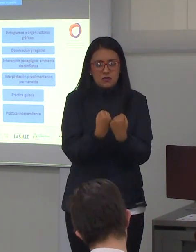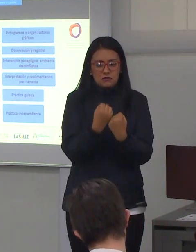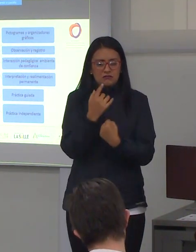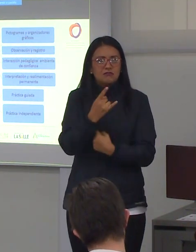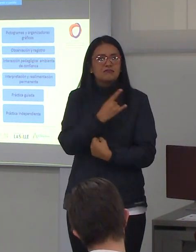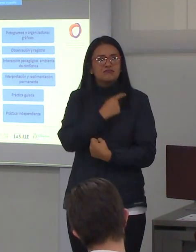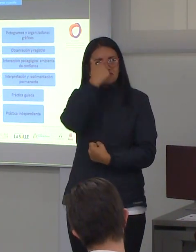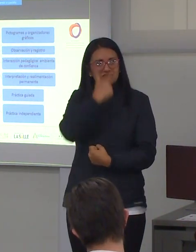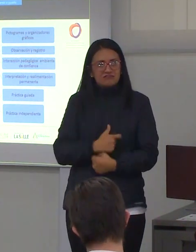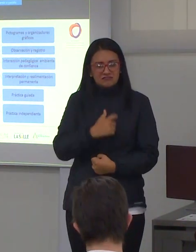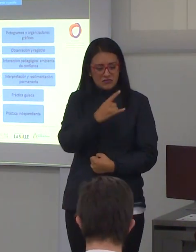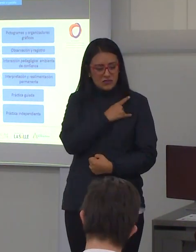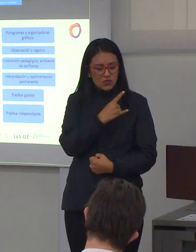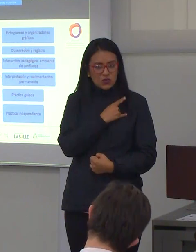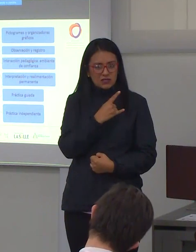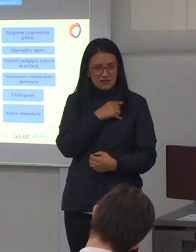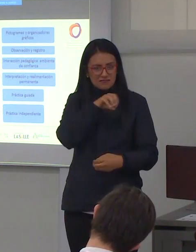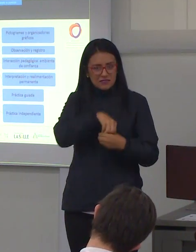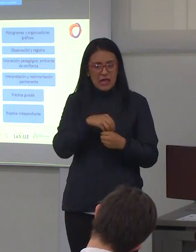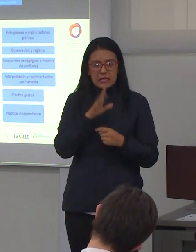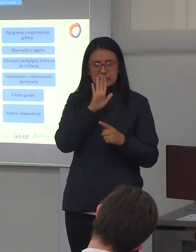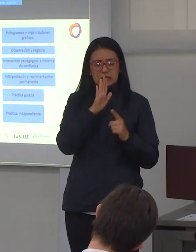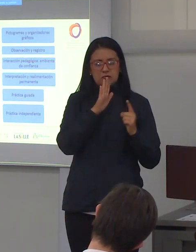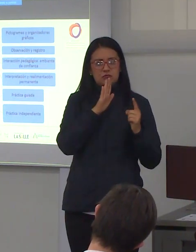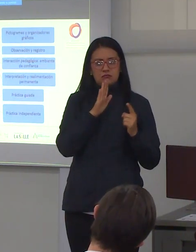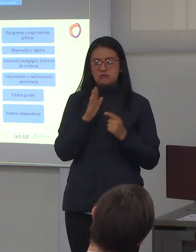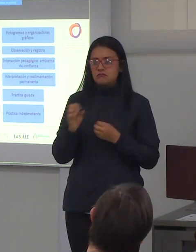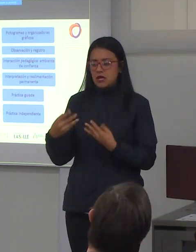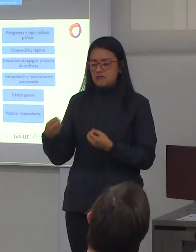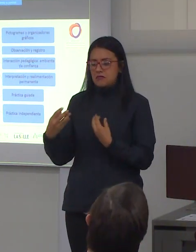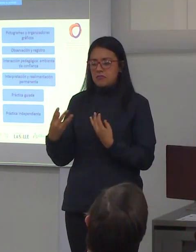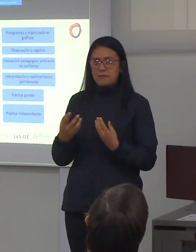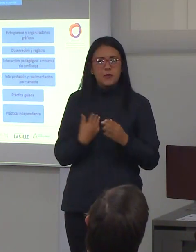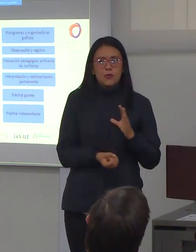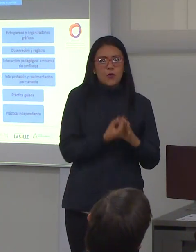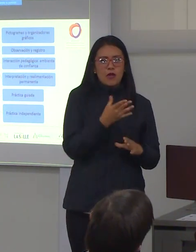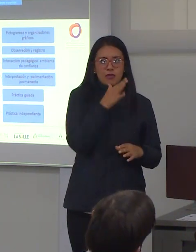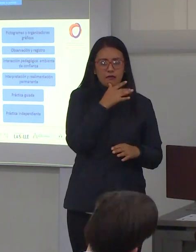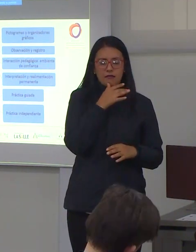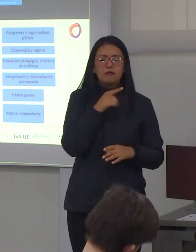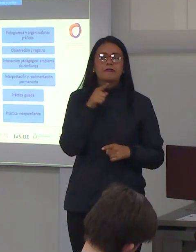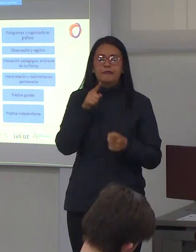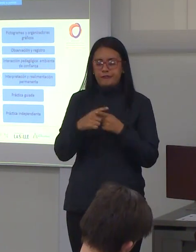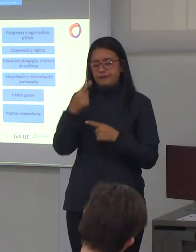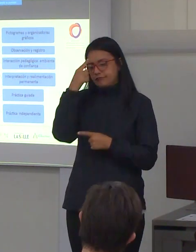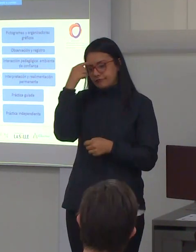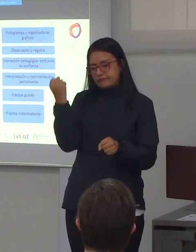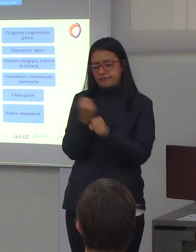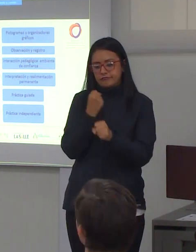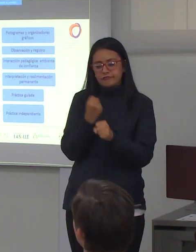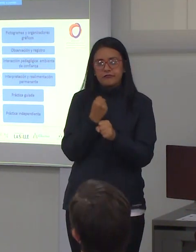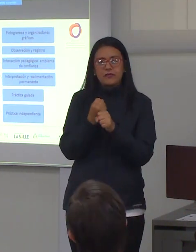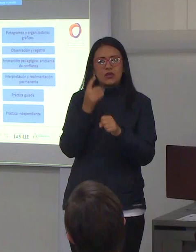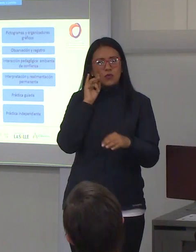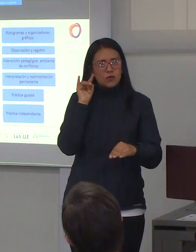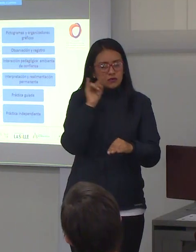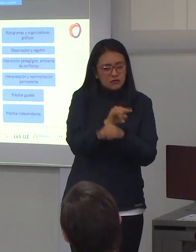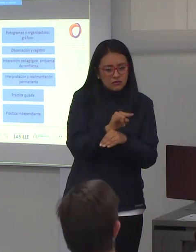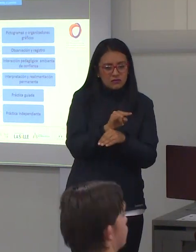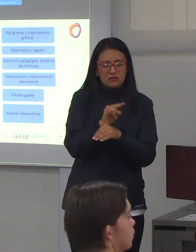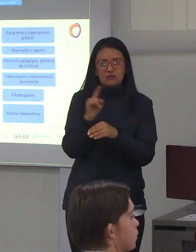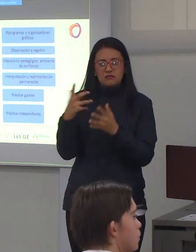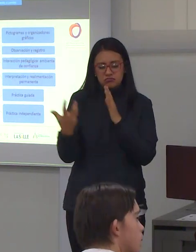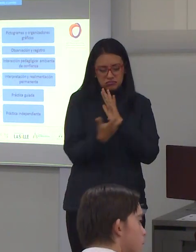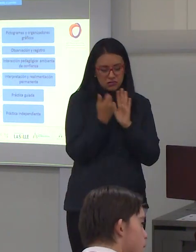universitario somos muy de ese esquema. Entonces, fue necesario empezar también a trabajar lo que tenía que ver con la observación y el